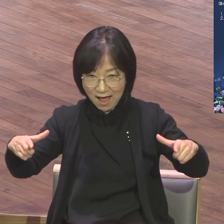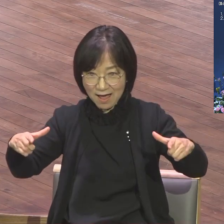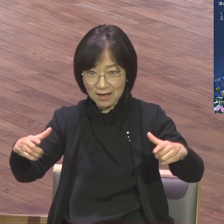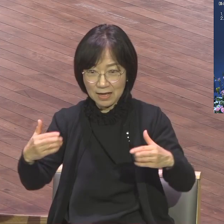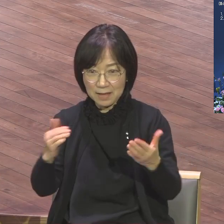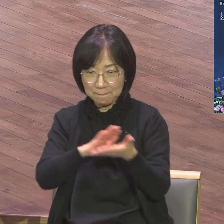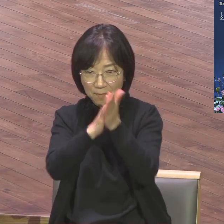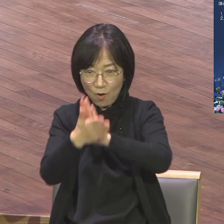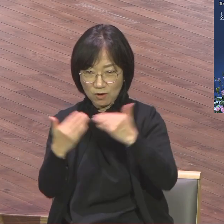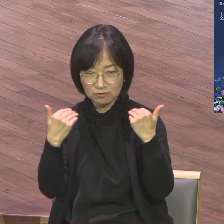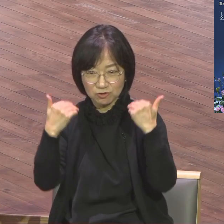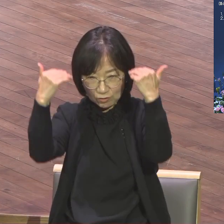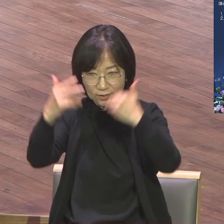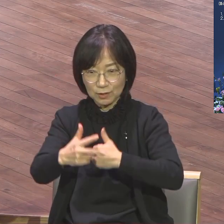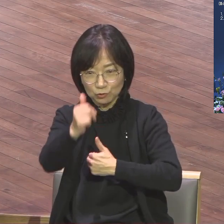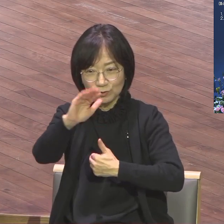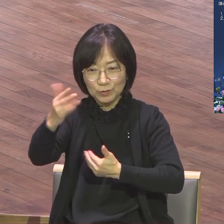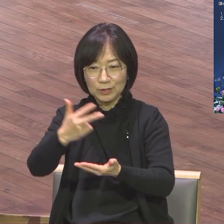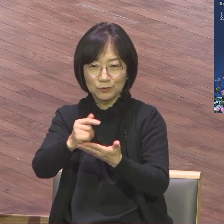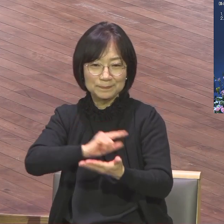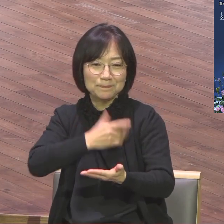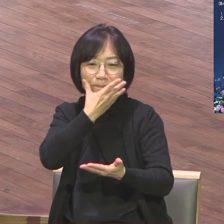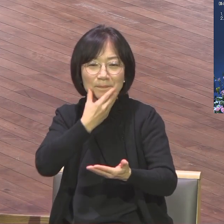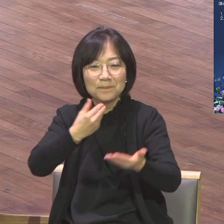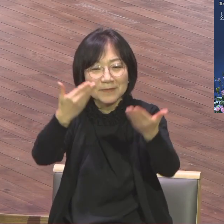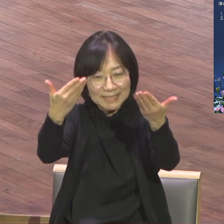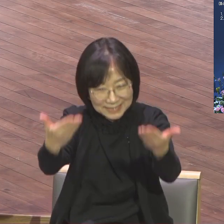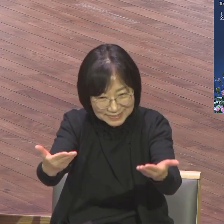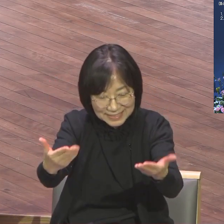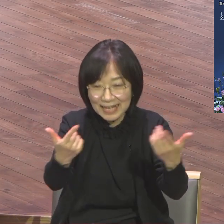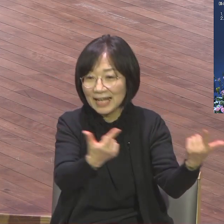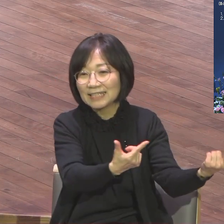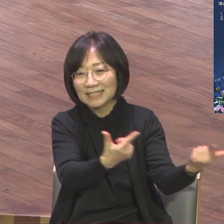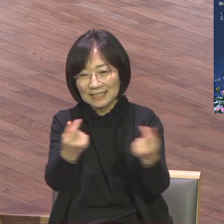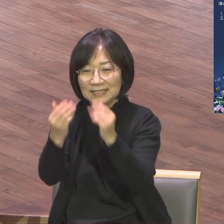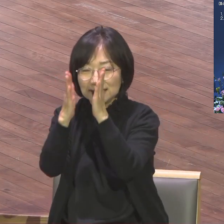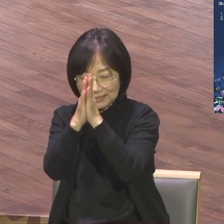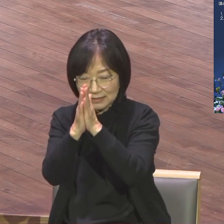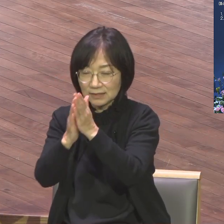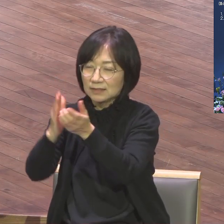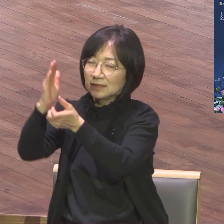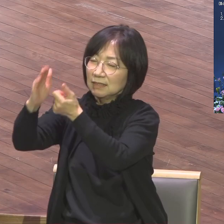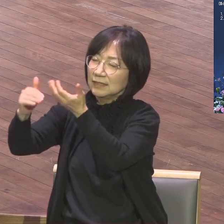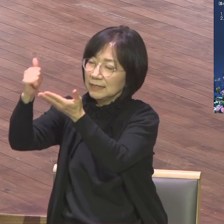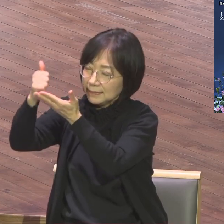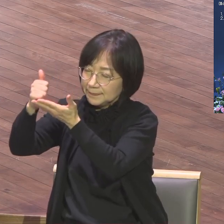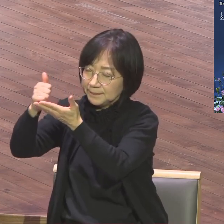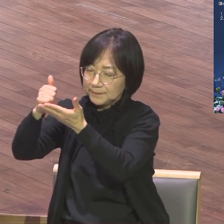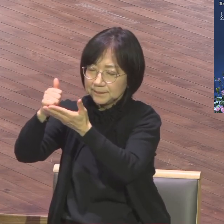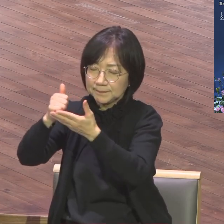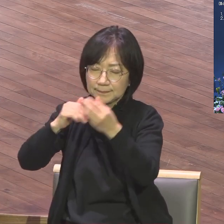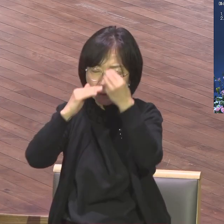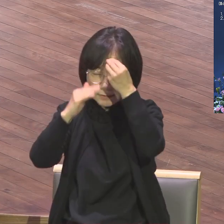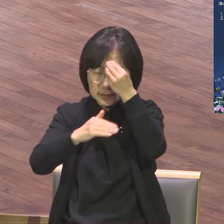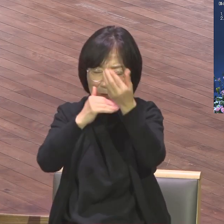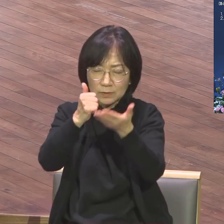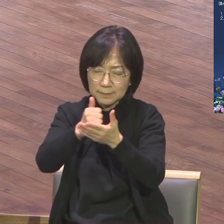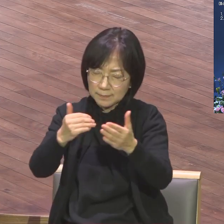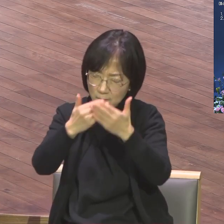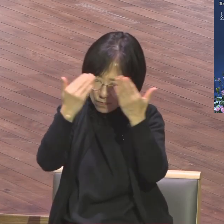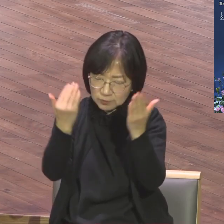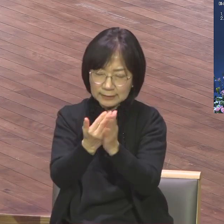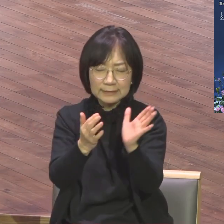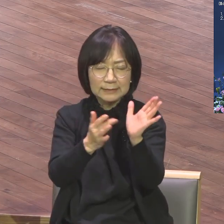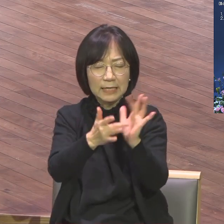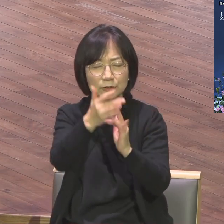주역되기를 제물로 축복합니다. 기도합시다. 아버지 하나님, 영계 모든 성도들 예수님 앞에